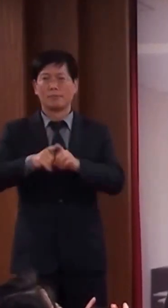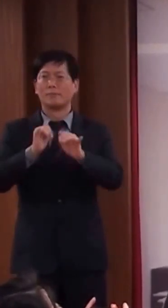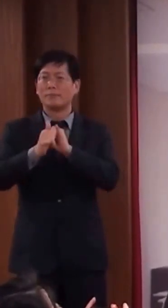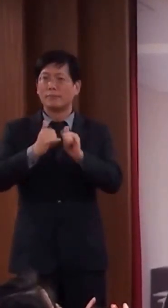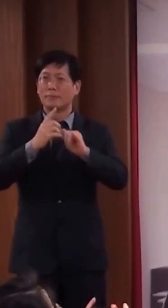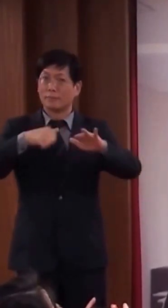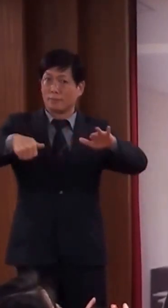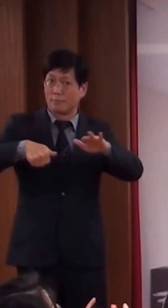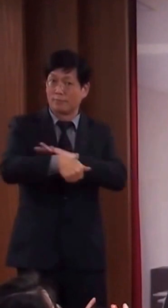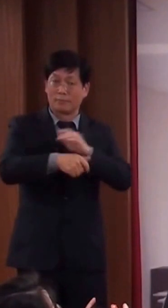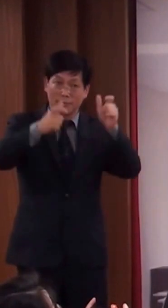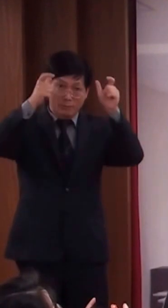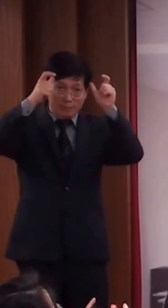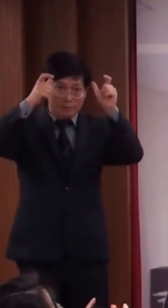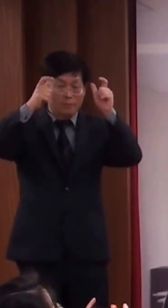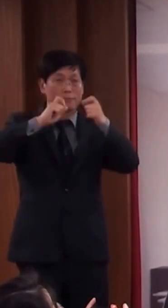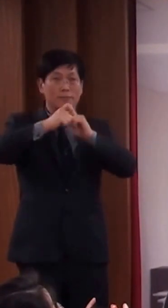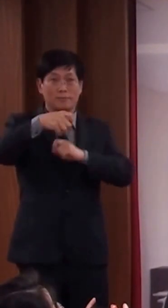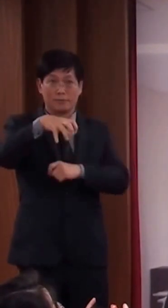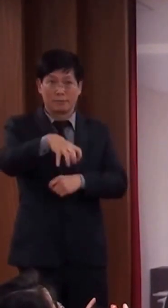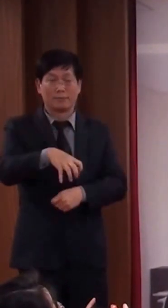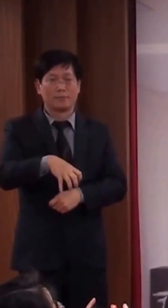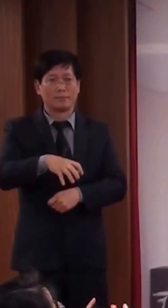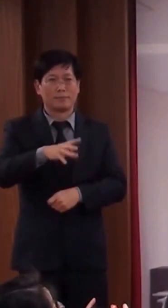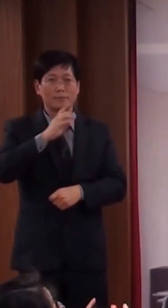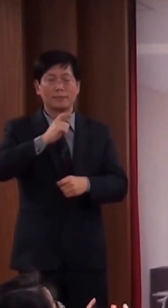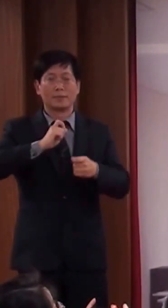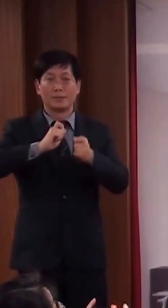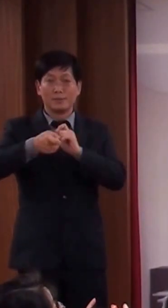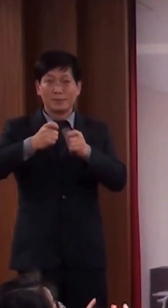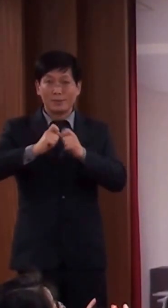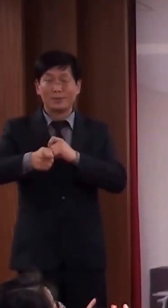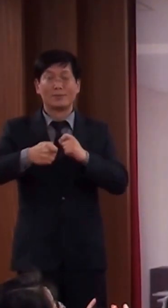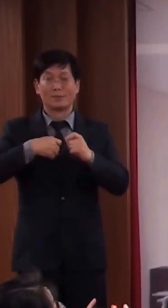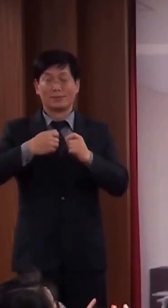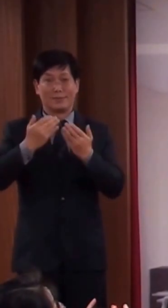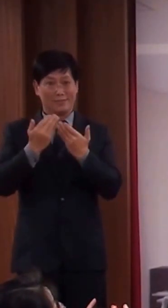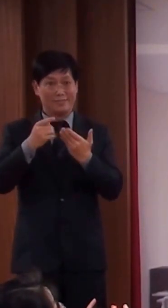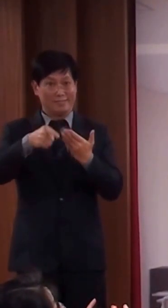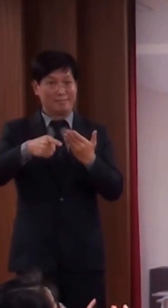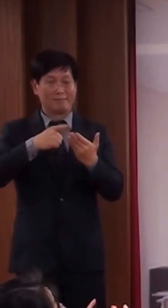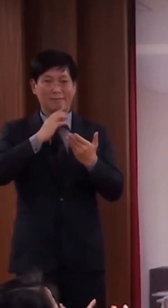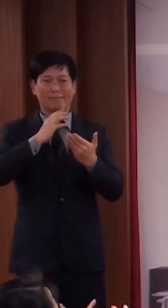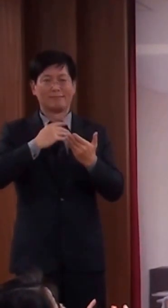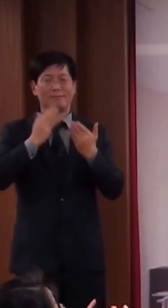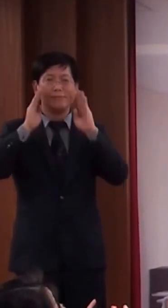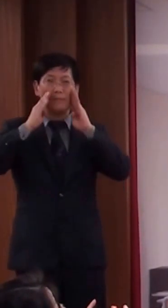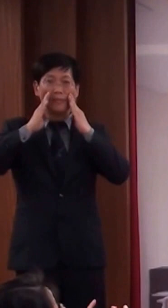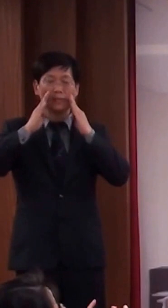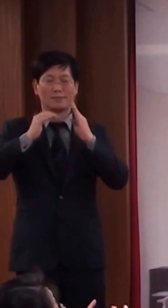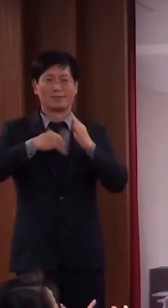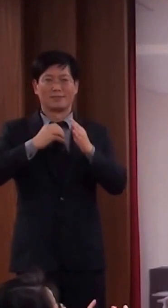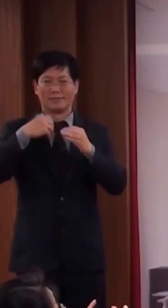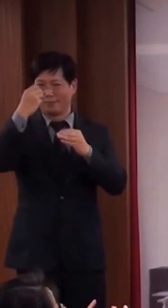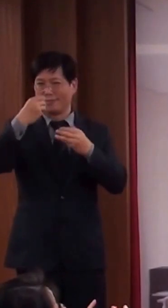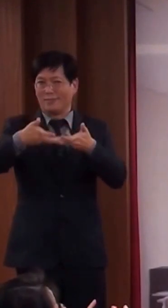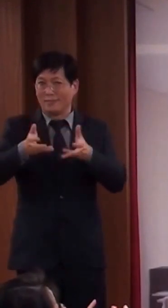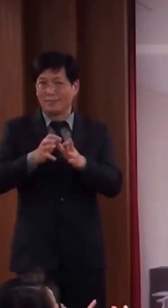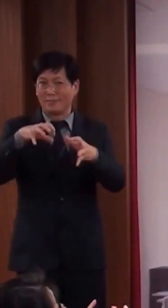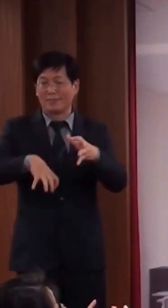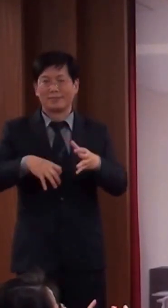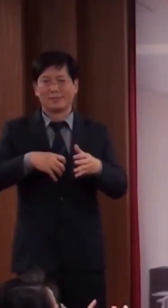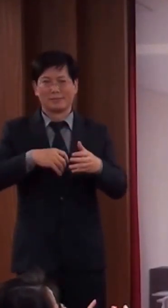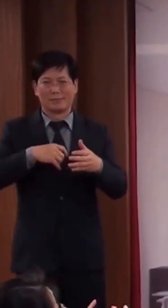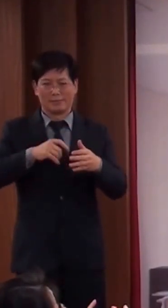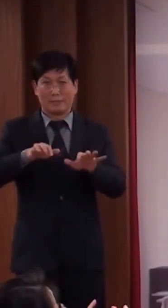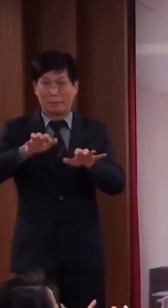进入我们高雄税捐处的这个税税念的这个脸书粉丝团，完成有关的